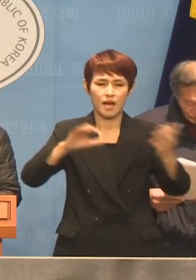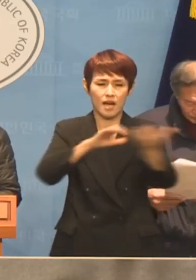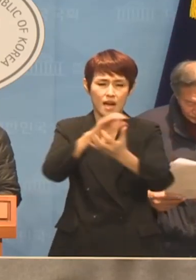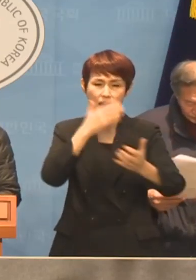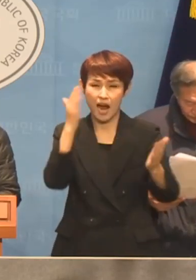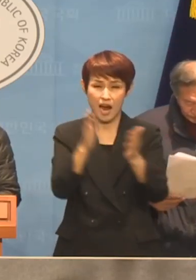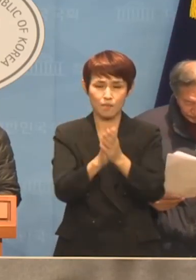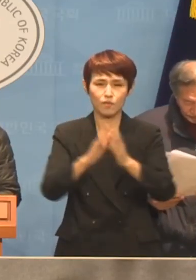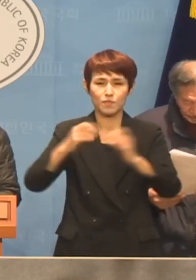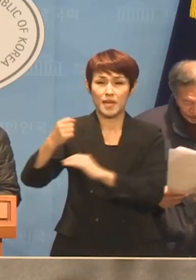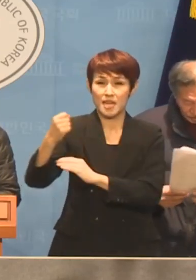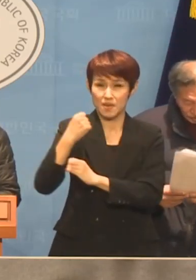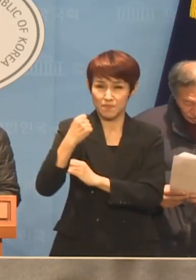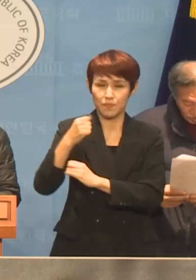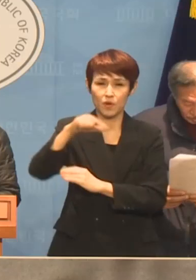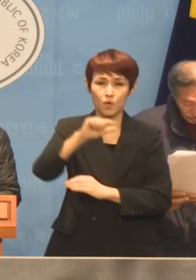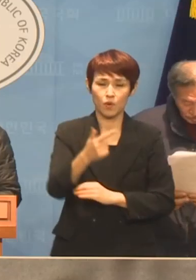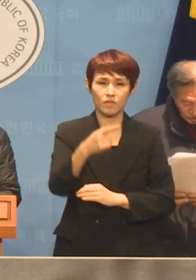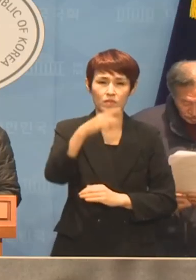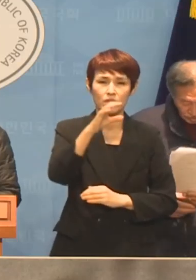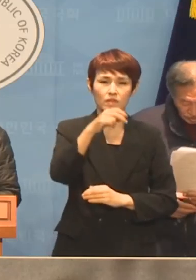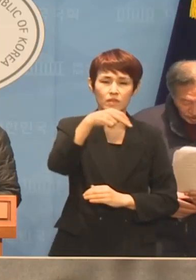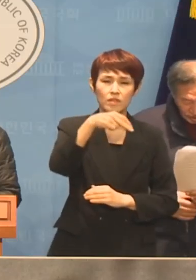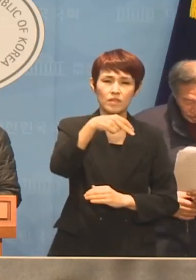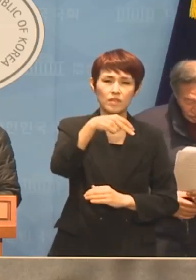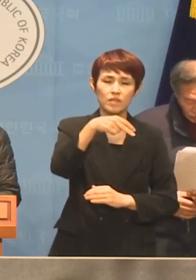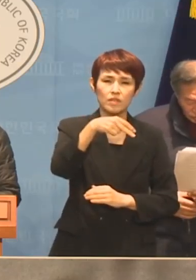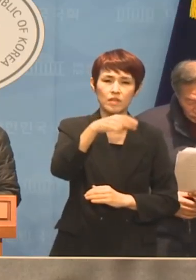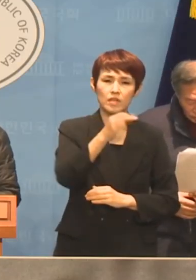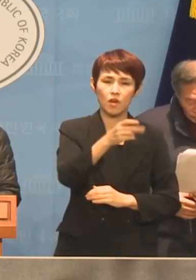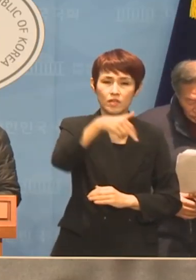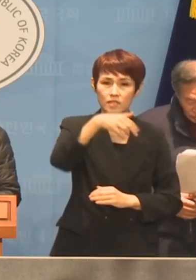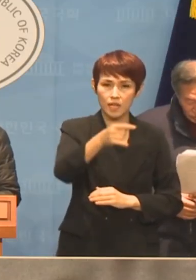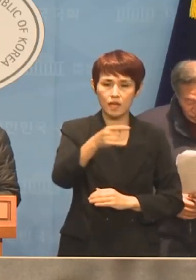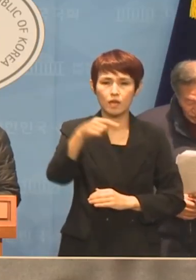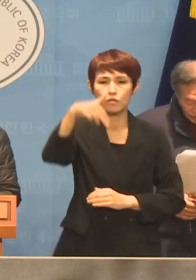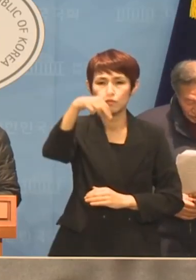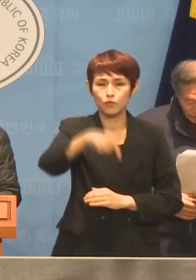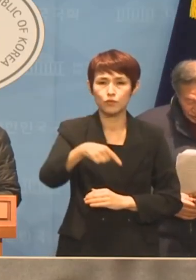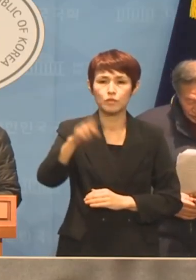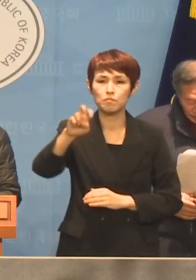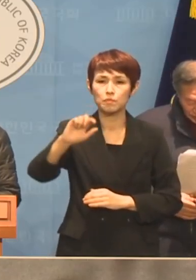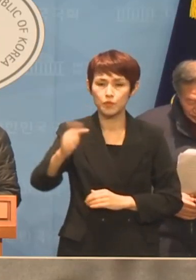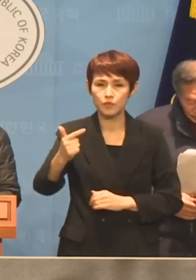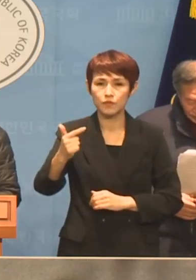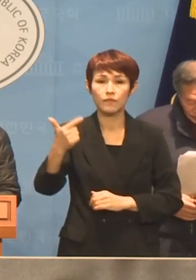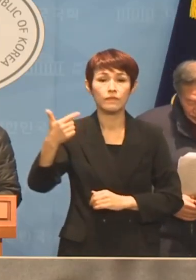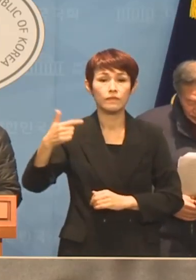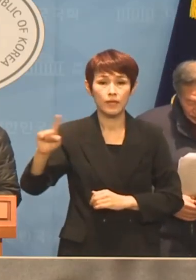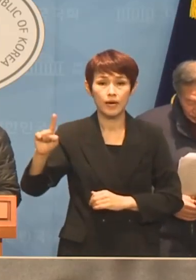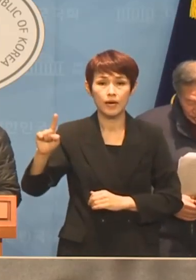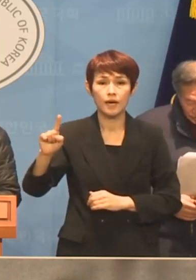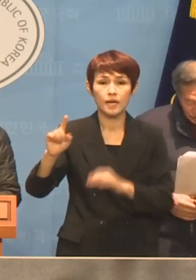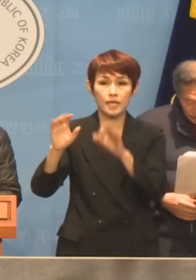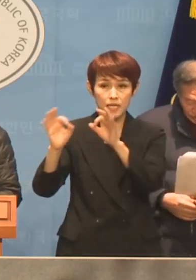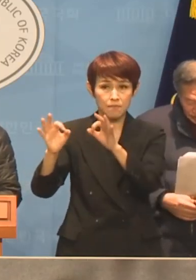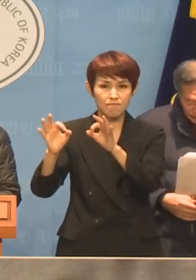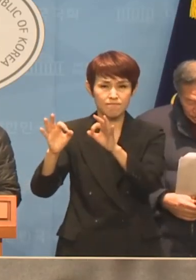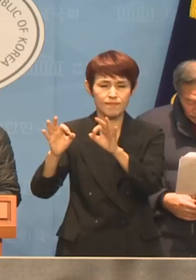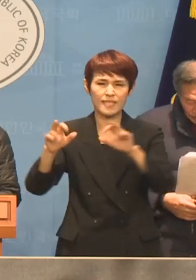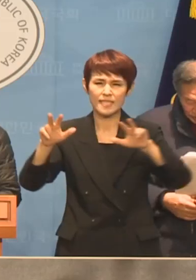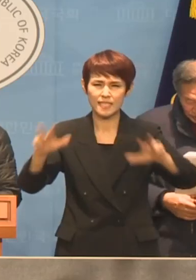공무원 국민의힘 권영동, 권영세, 주경호, 윤상현, 나경원,